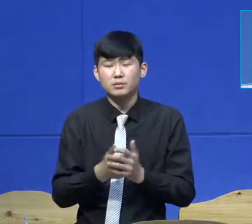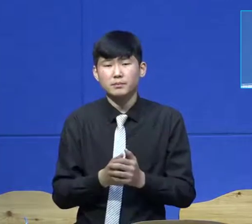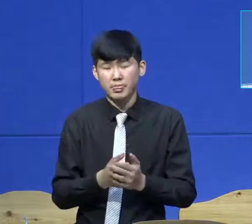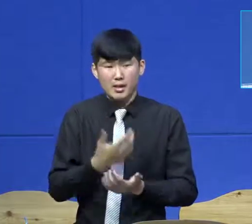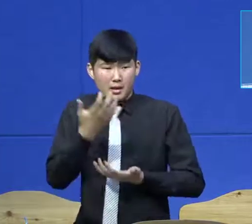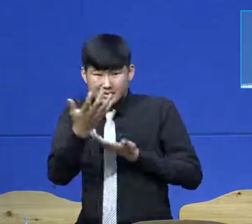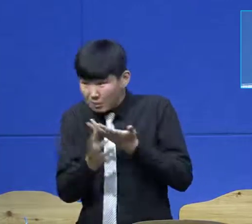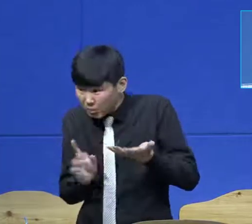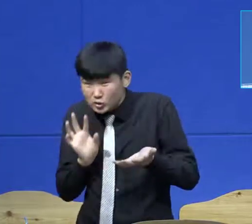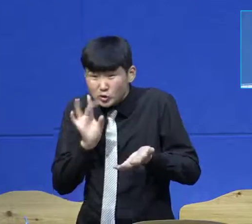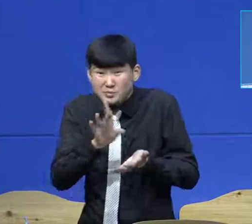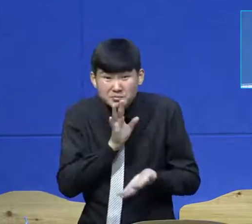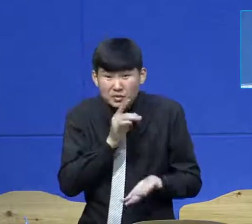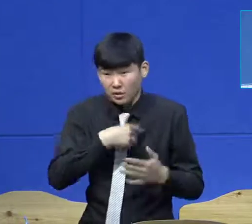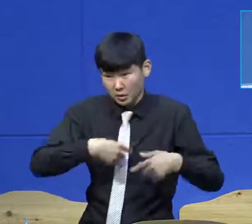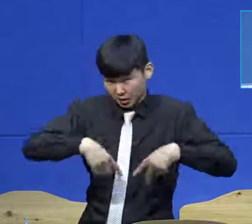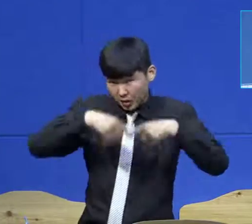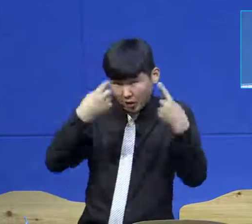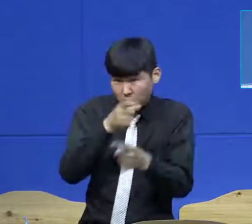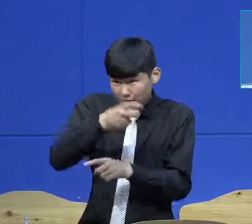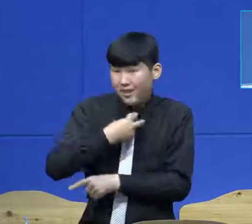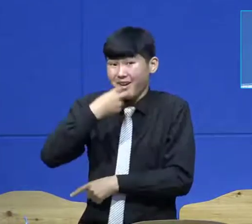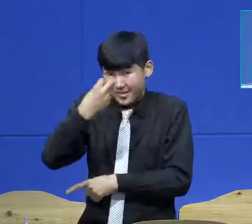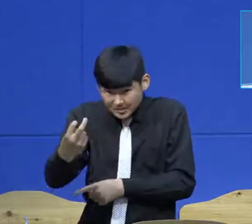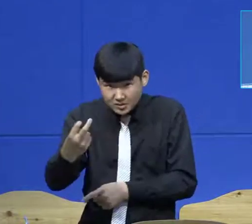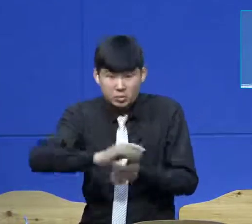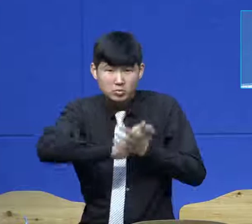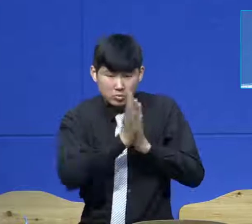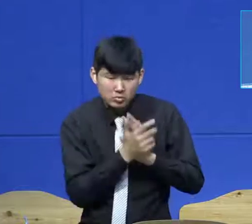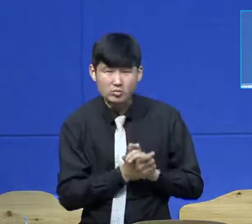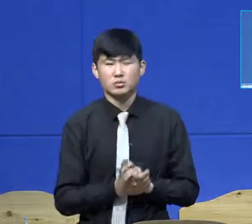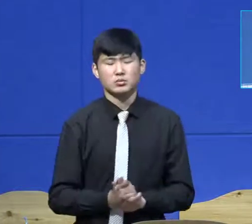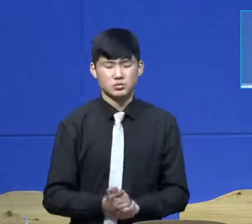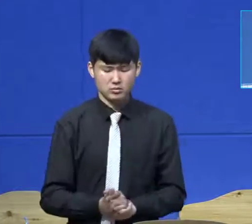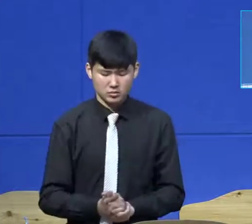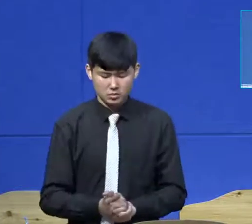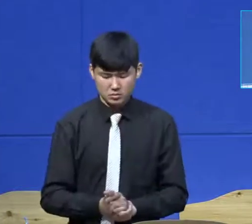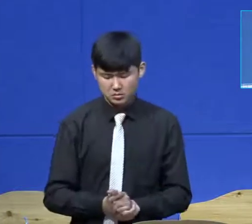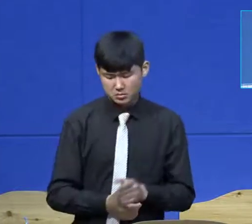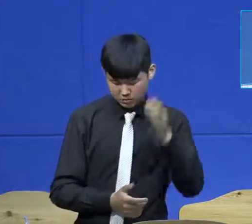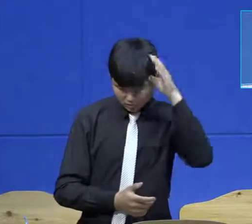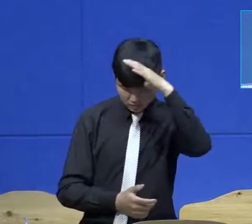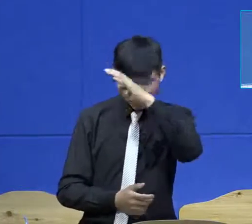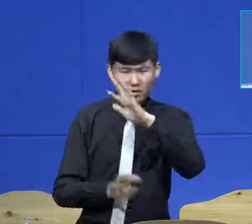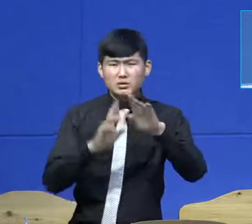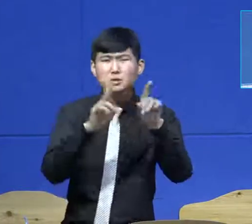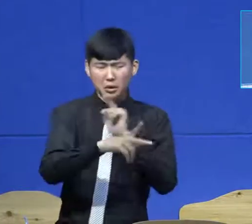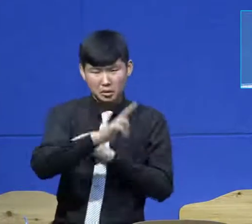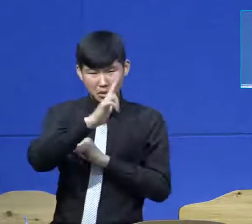Там руу явах гэж байгаа гимтнийг харсан мөртлөө яг л тэр дээрэмдүүлээд өөх гэж байгаа